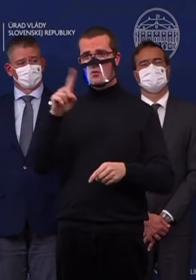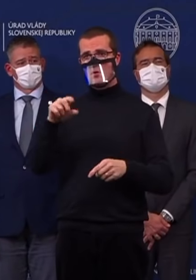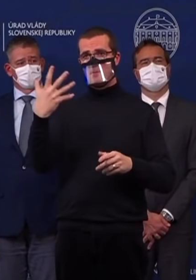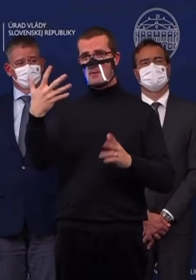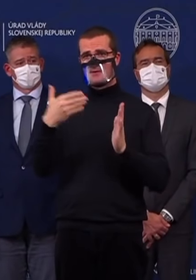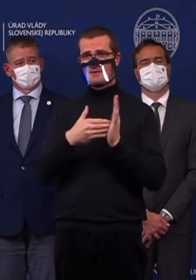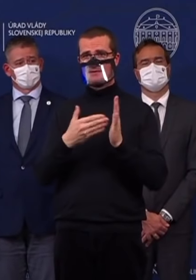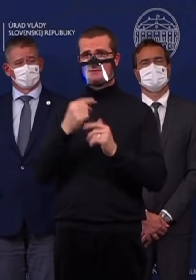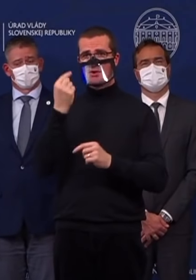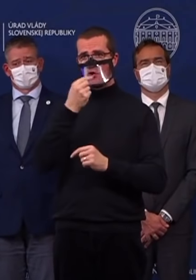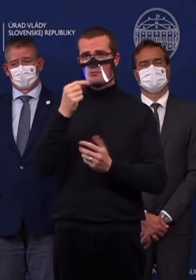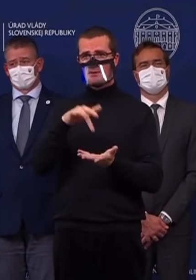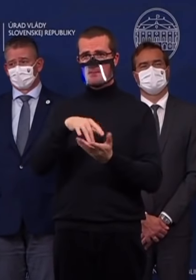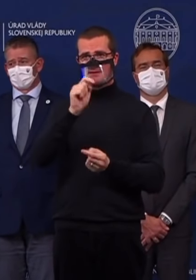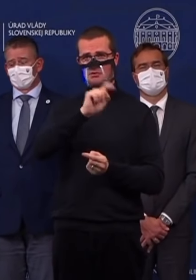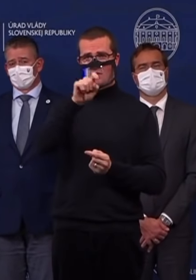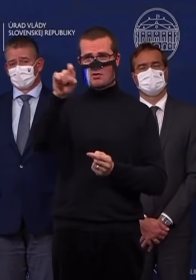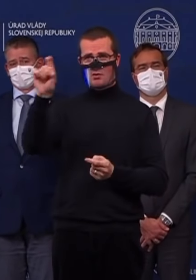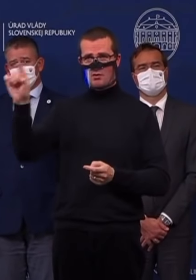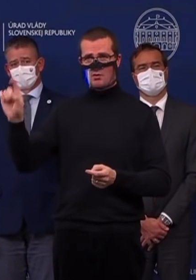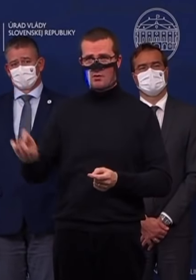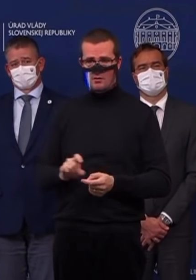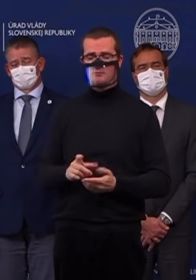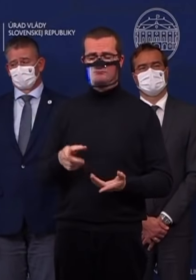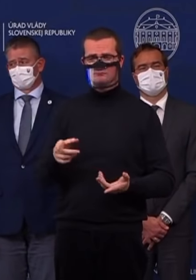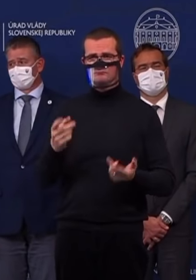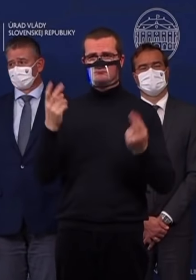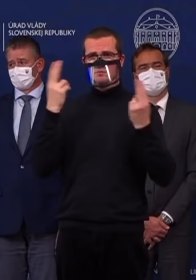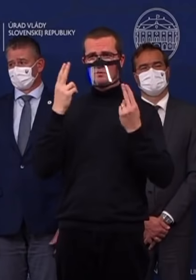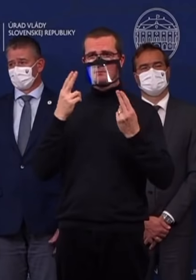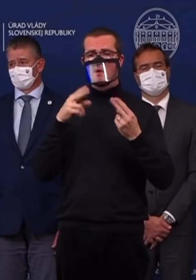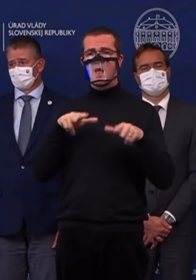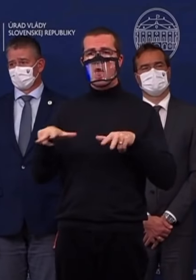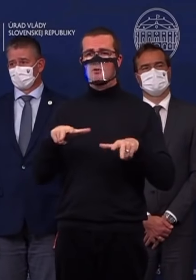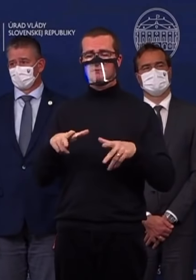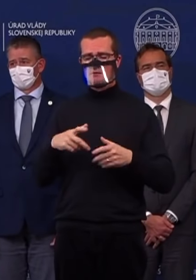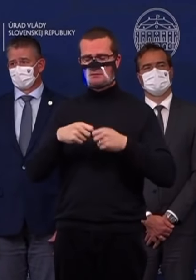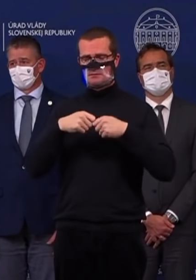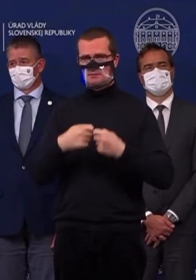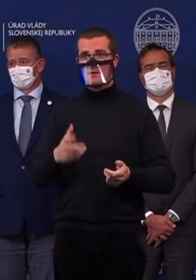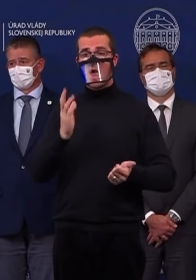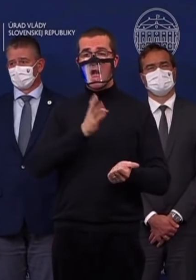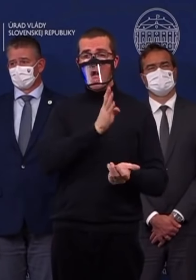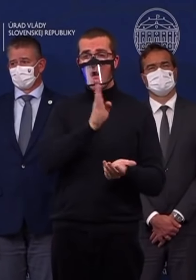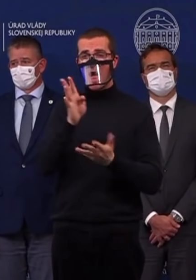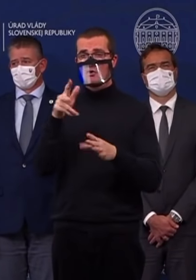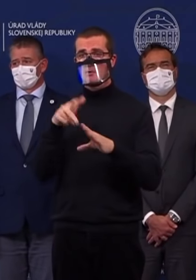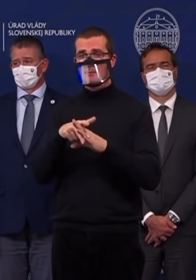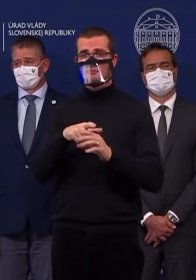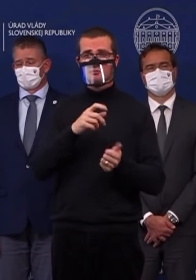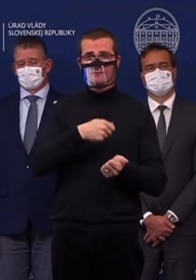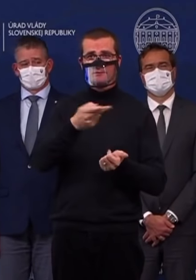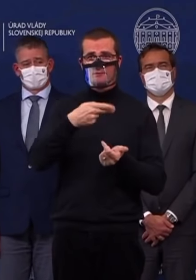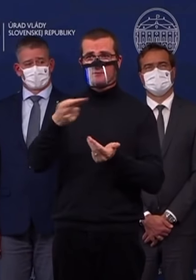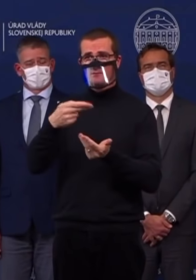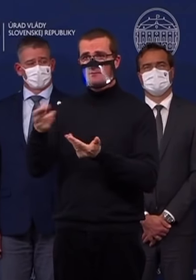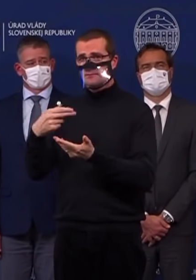5000 odberných miest na celom Slovensku samozrejme je logisticky nemožné, aby sme zabezpečili pre každé jedno odberné miesto